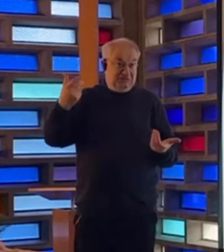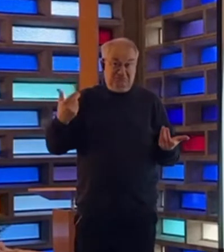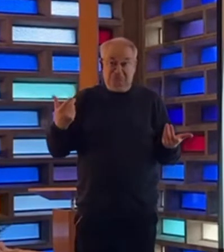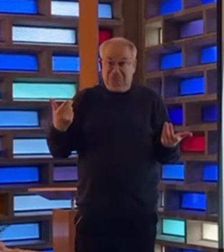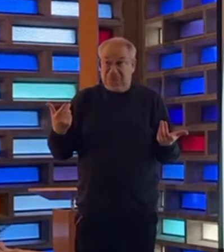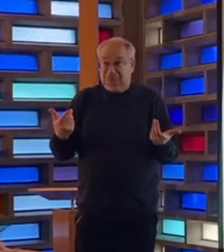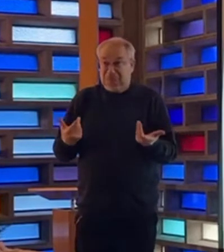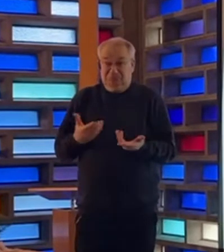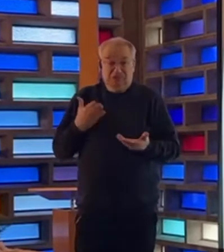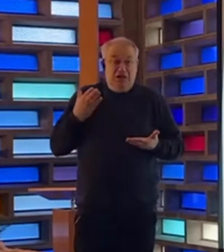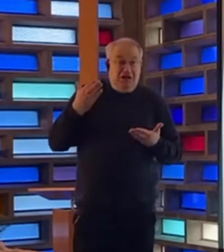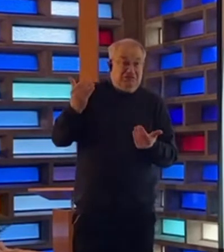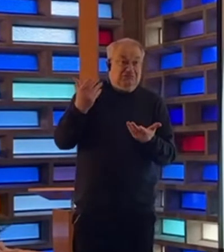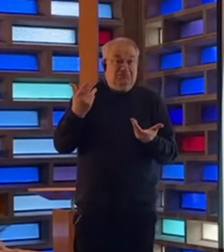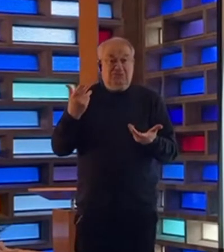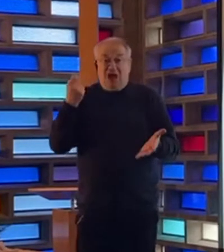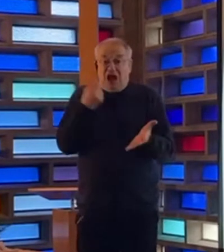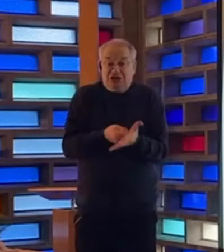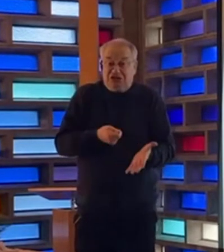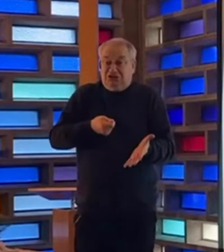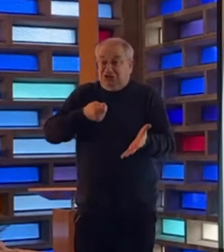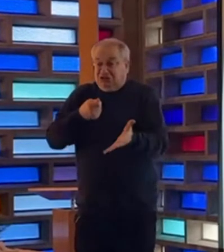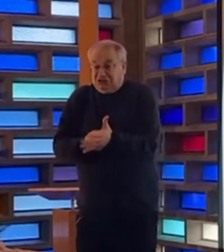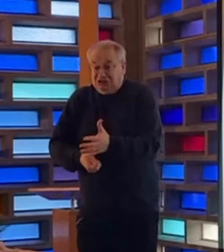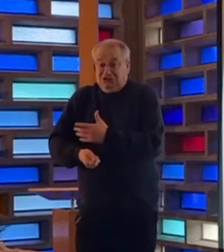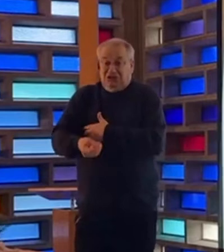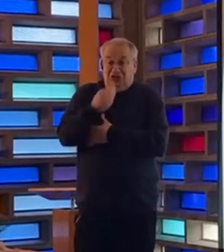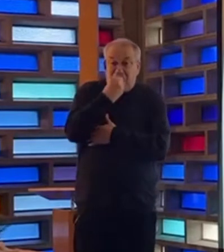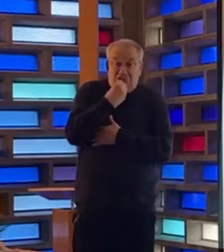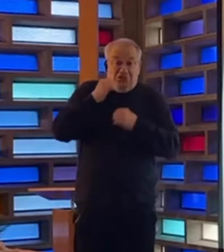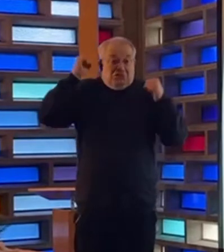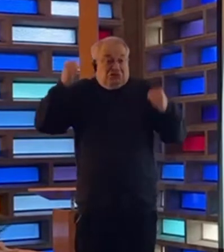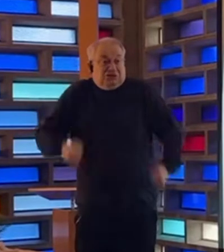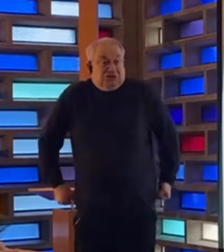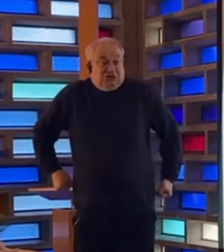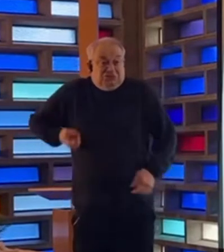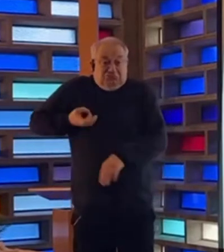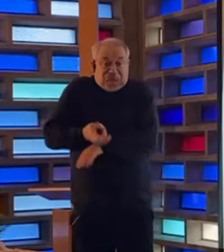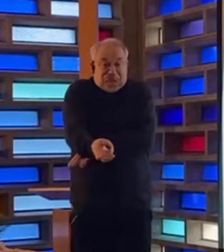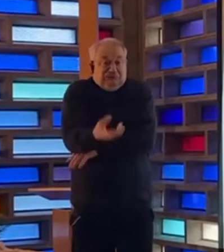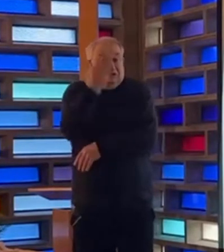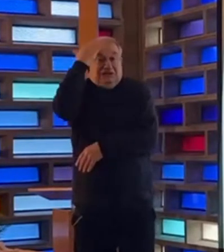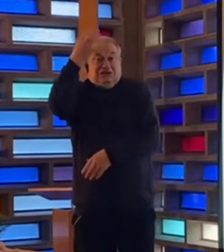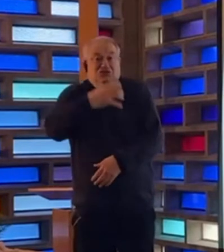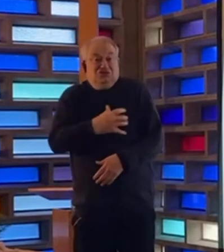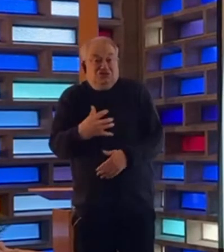espoir qu'acheter, consommer, skier peut-être, si nous sommes assez riches, pour nous